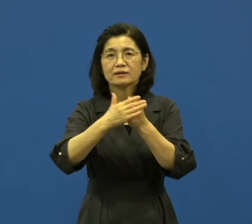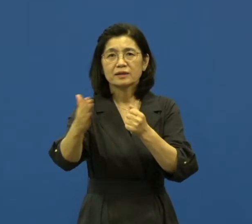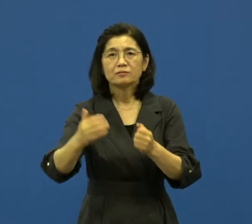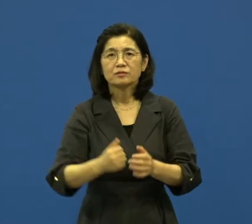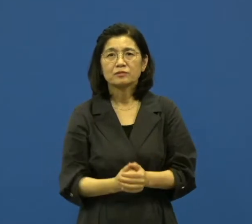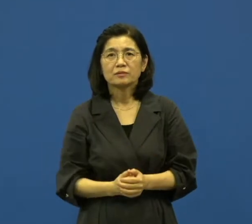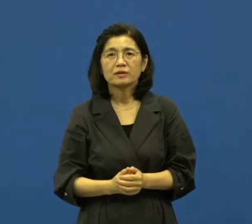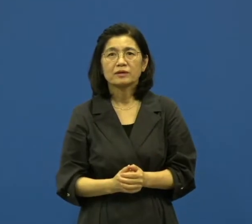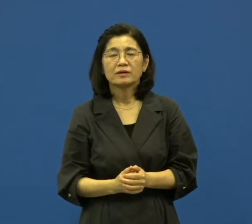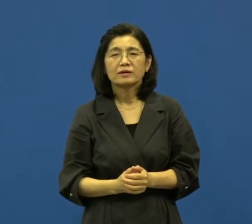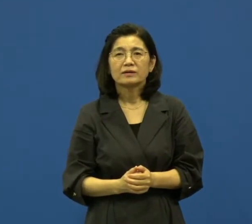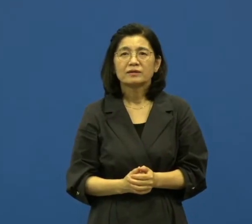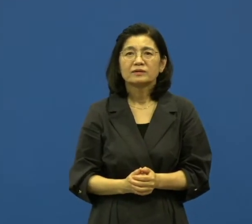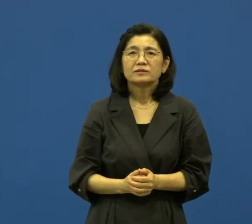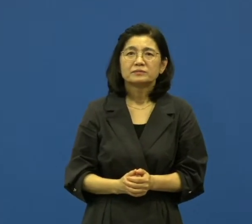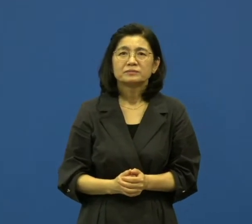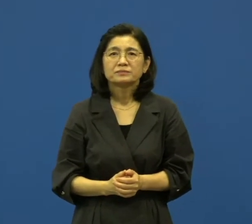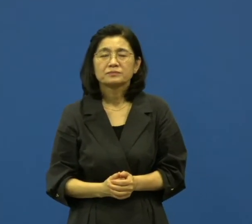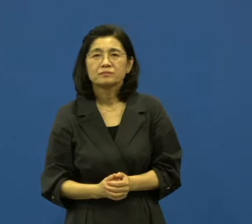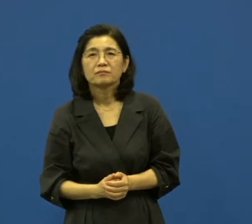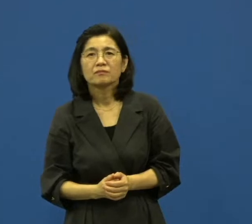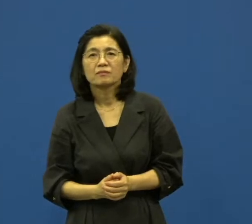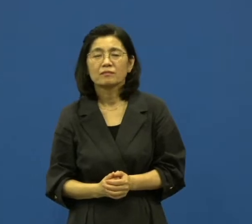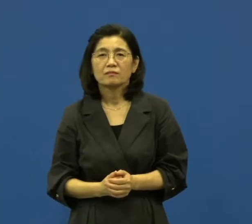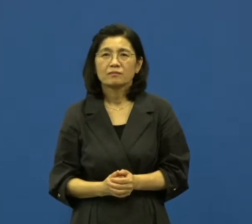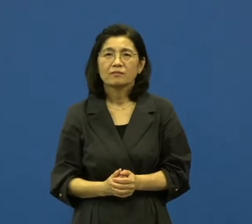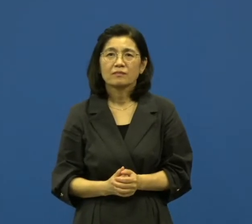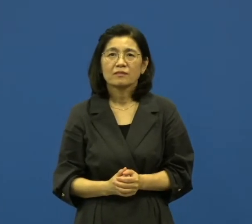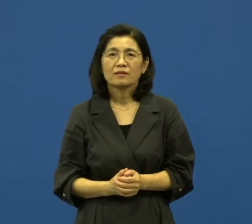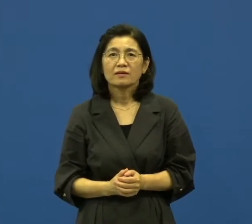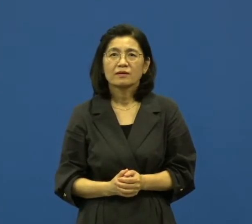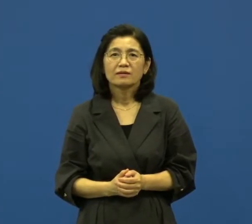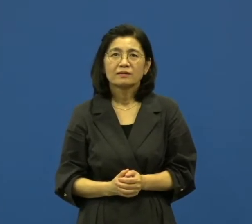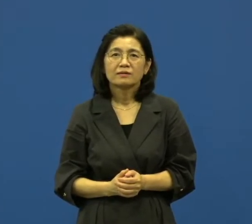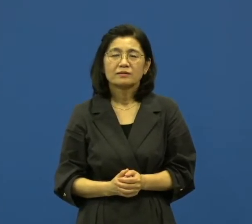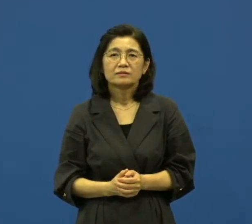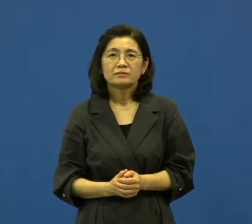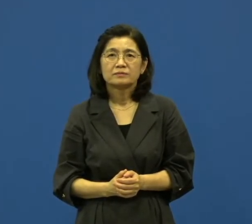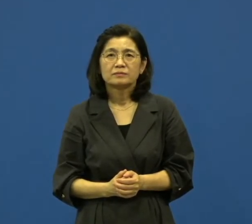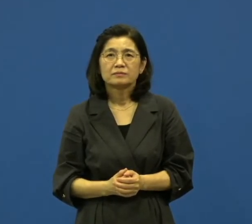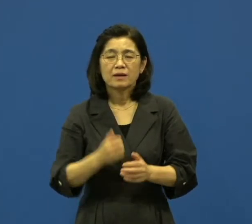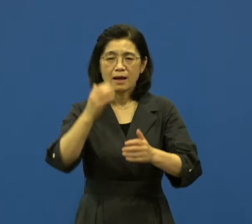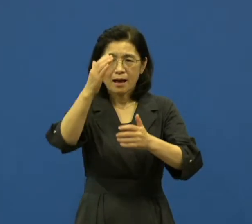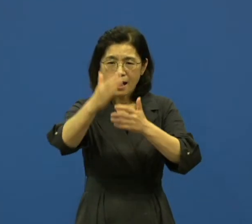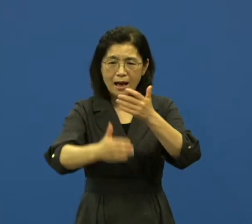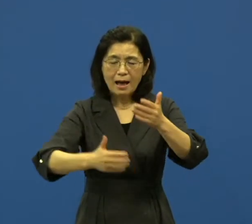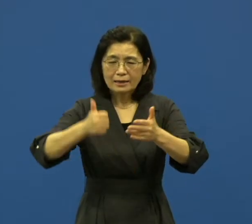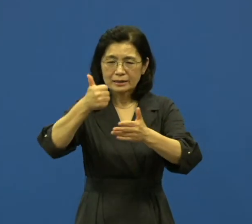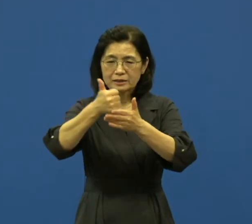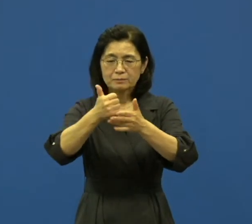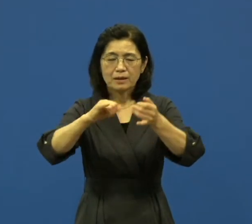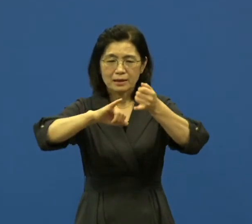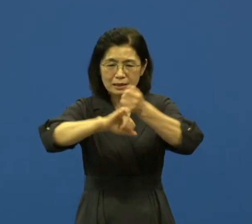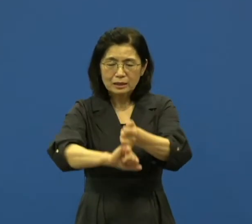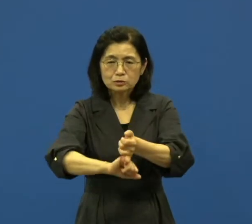불가능한 일입니다. 가능성, 확률 모두 바닥에 제로예요. 그러나 하나님의 약속을